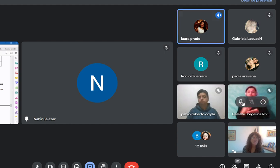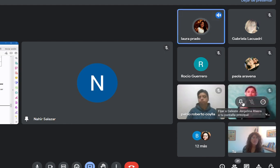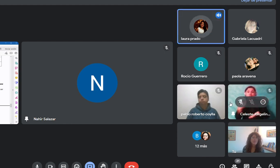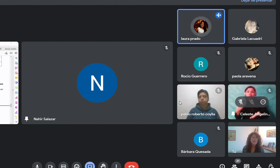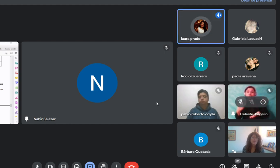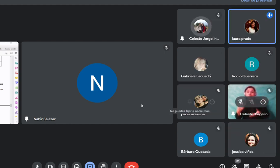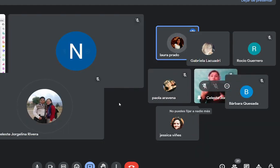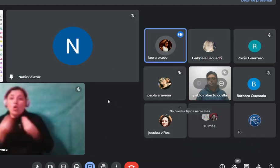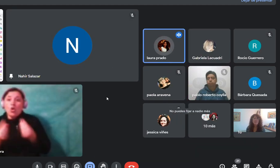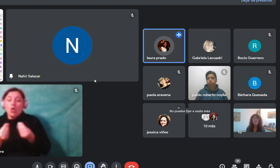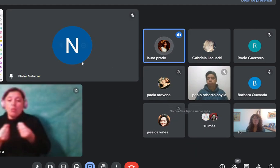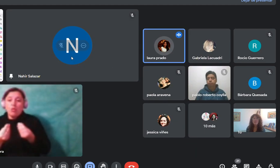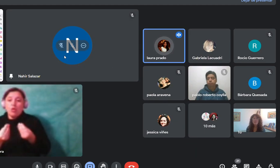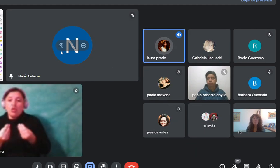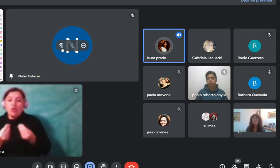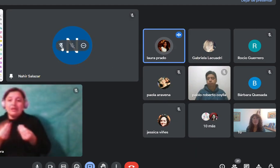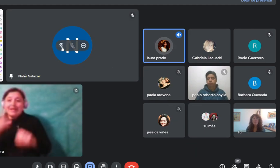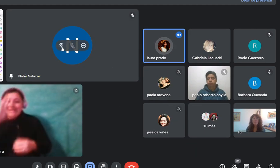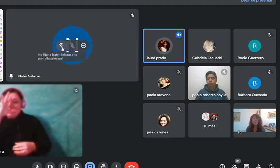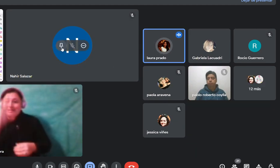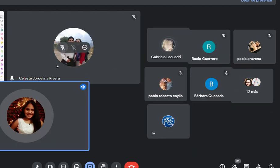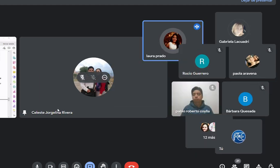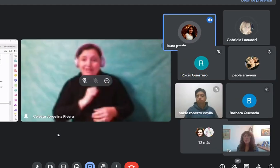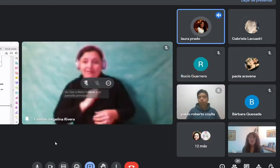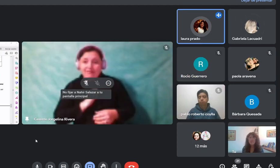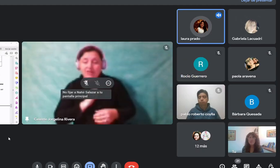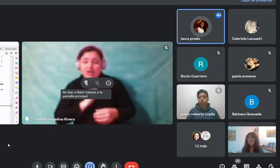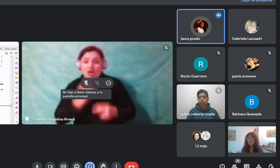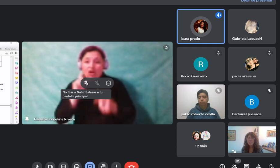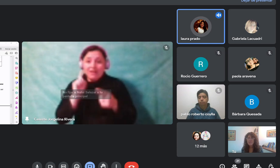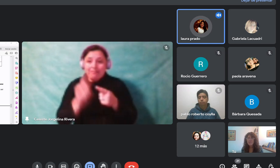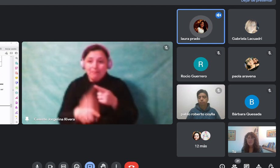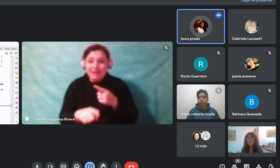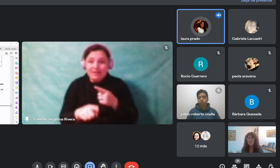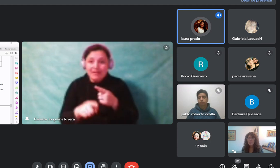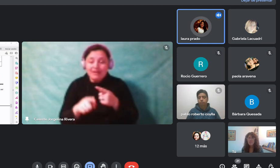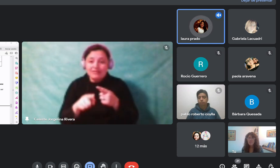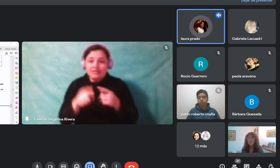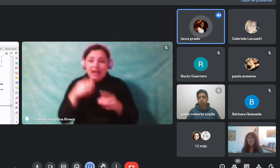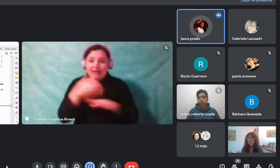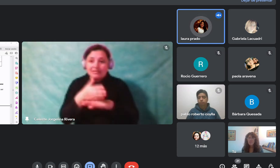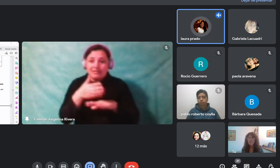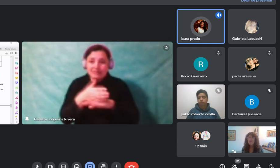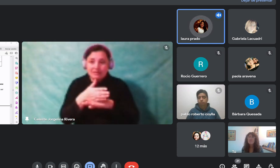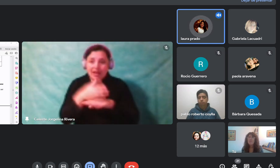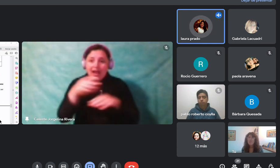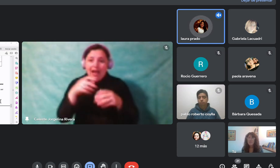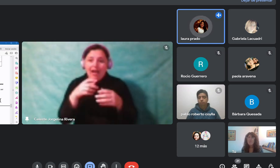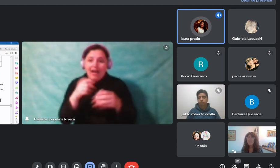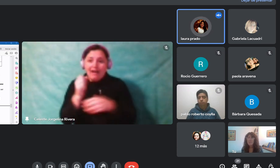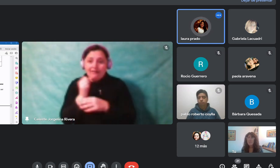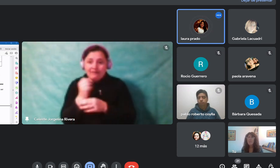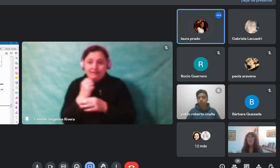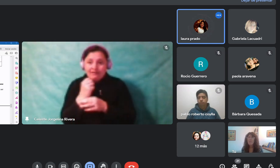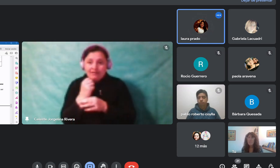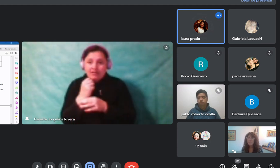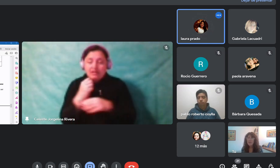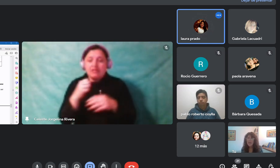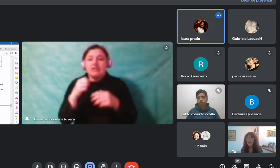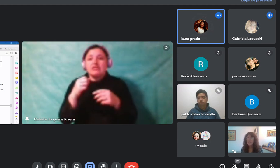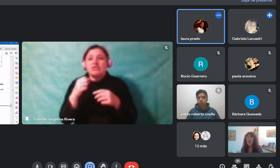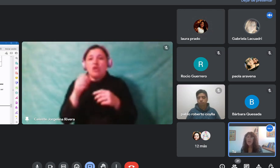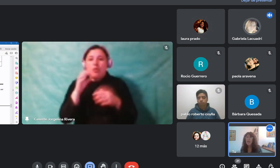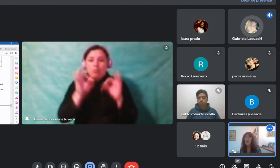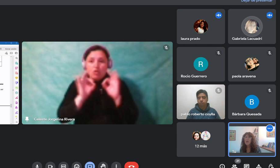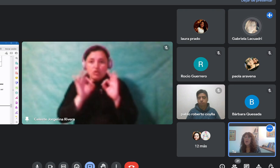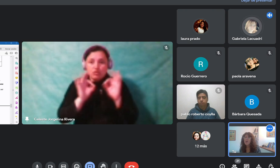El desafío inmediato de acceso al conocimiento, habilidades, tutoría y oportunidades de negocio. Bien.